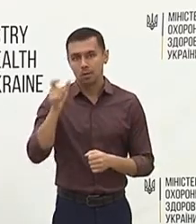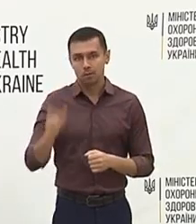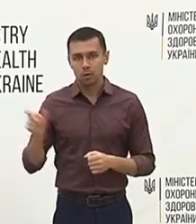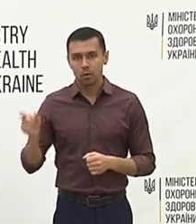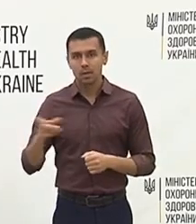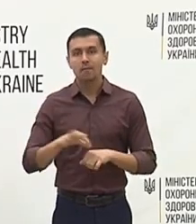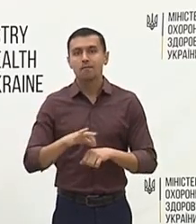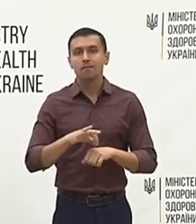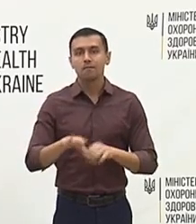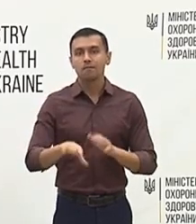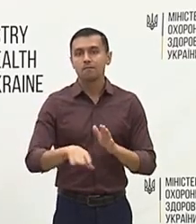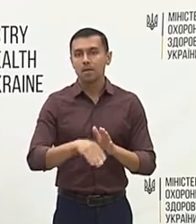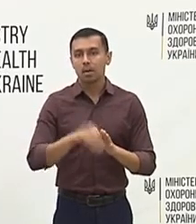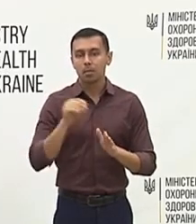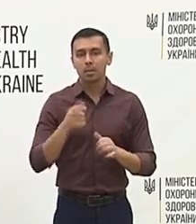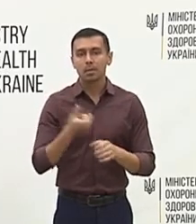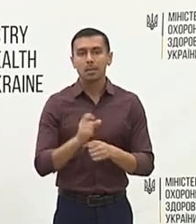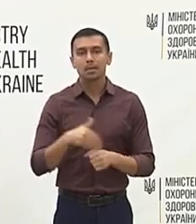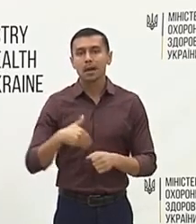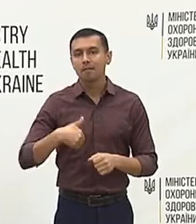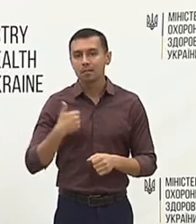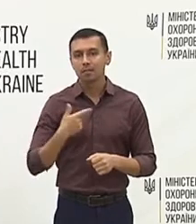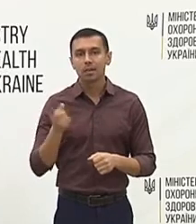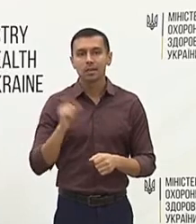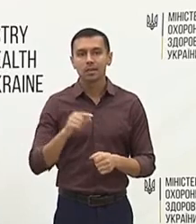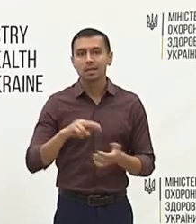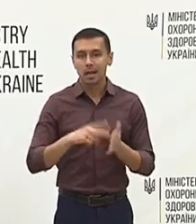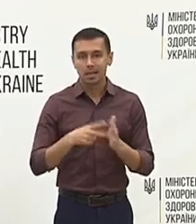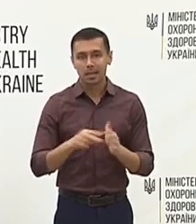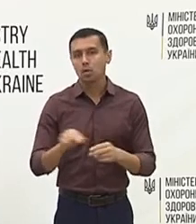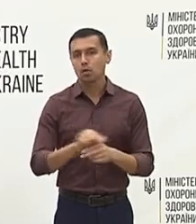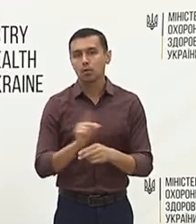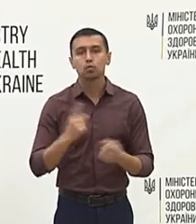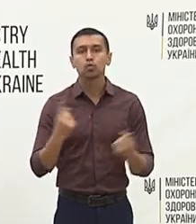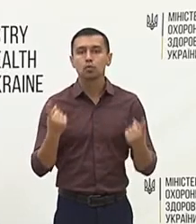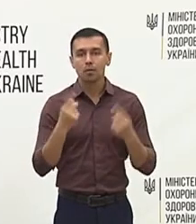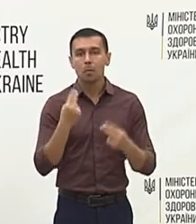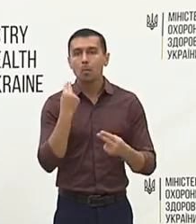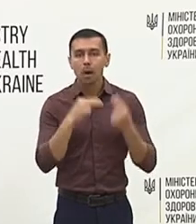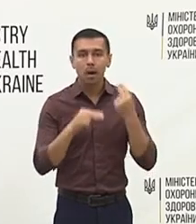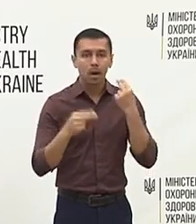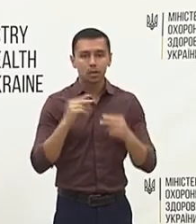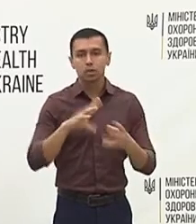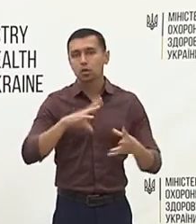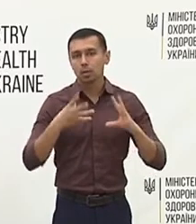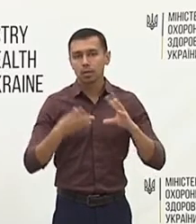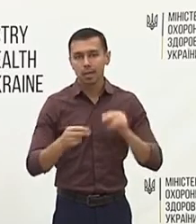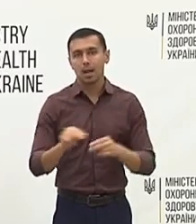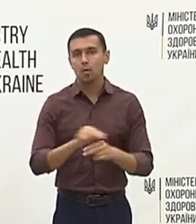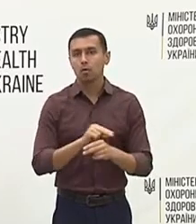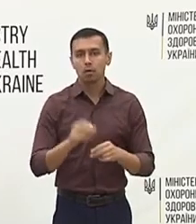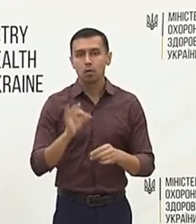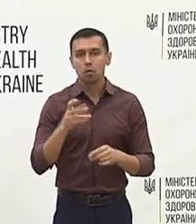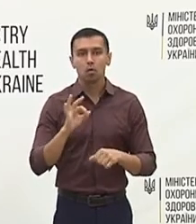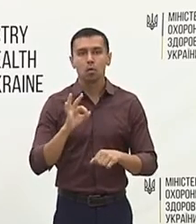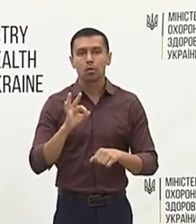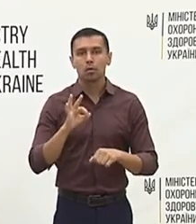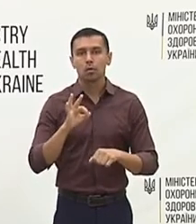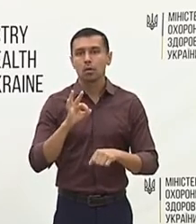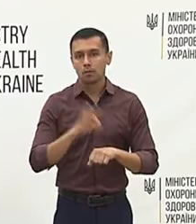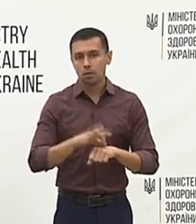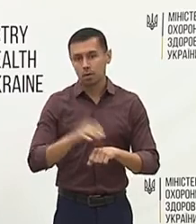для вибору найбільш ефективної тактики лікування, що суттєво покращить результати лікування